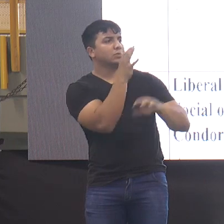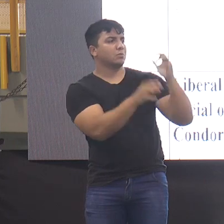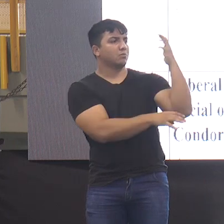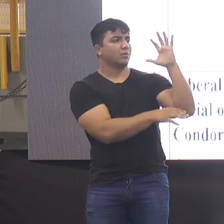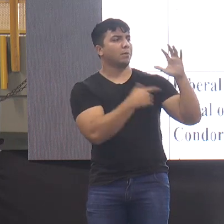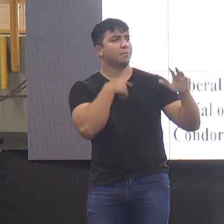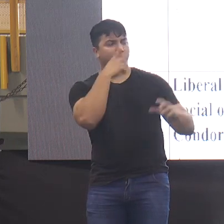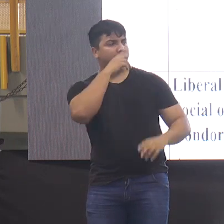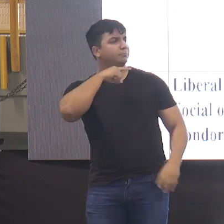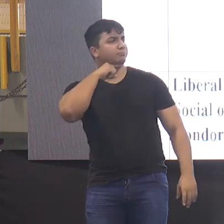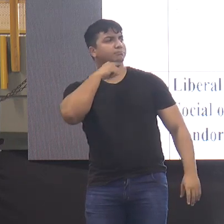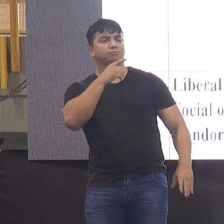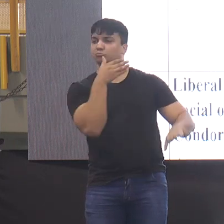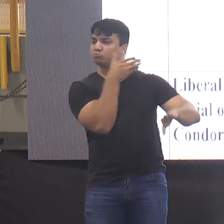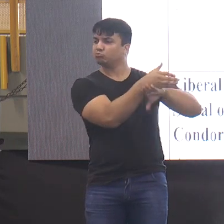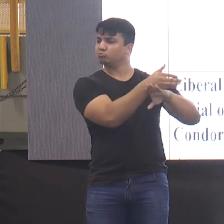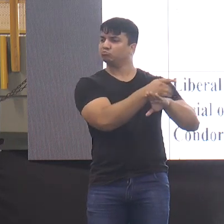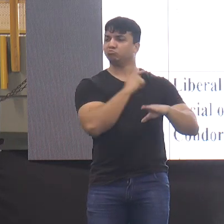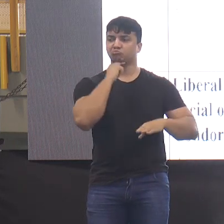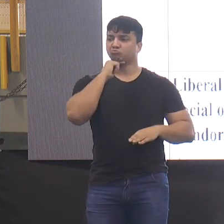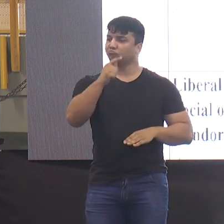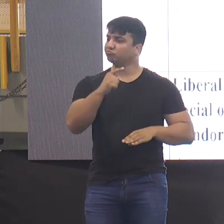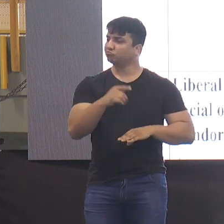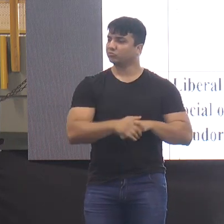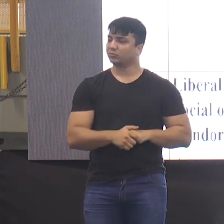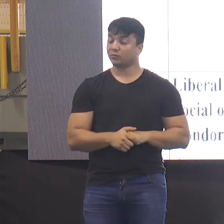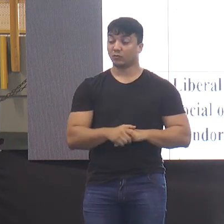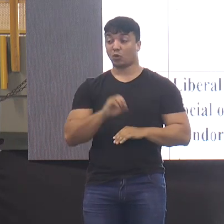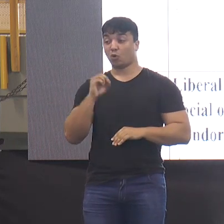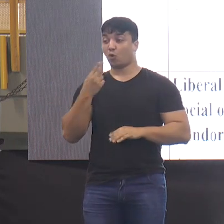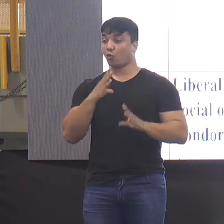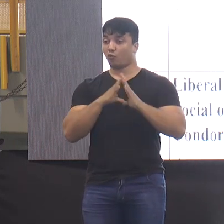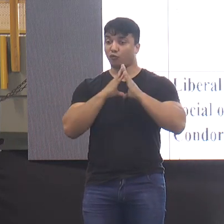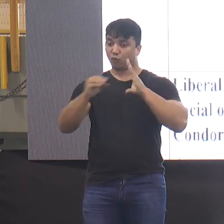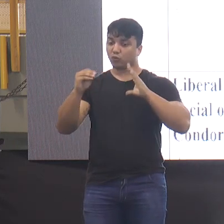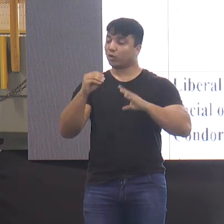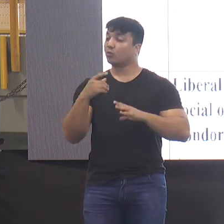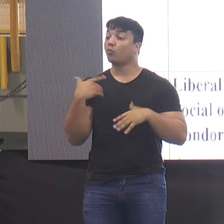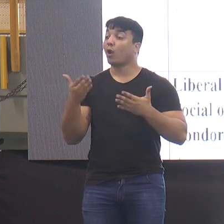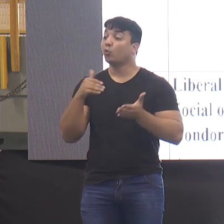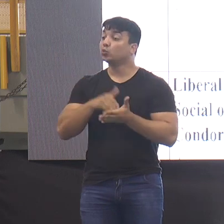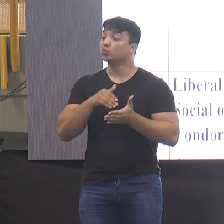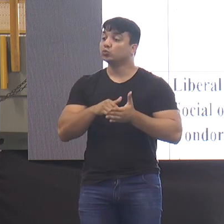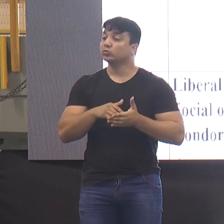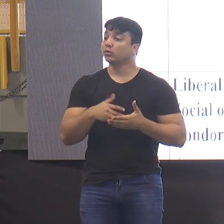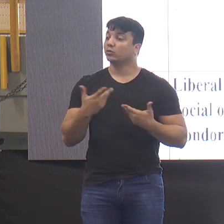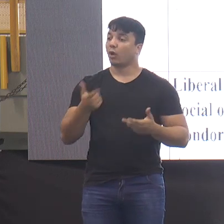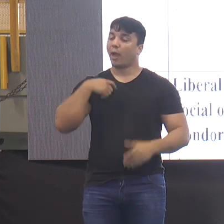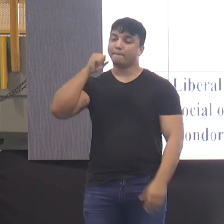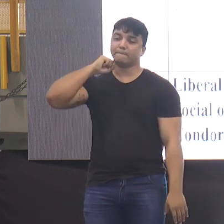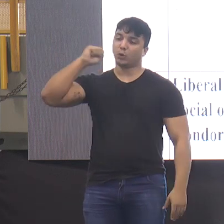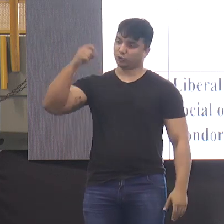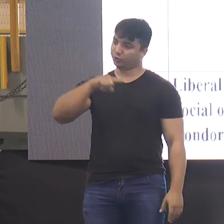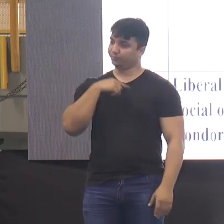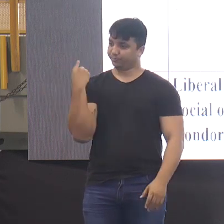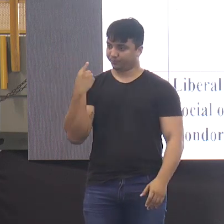não intocada, não maculada pela mão do homem, ou a fuga última, que é a morte.